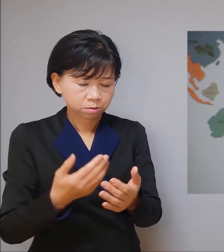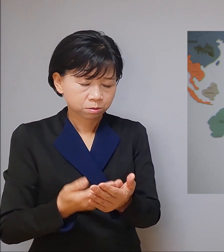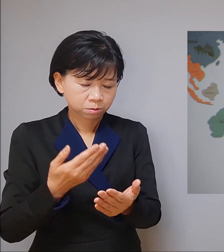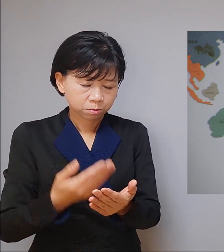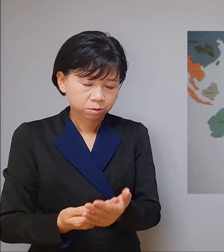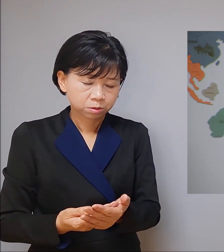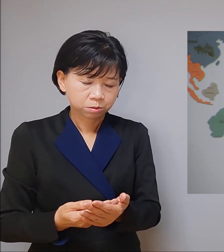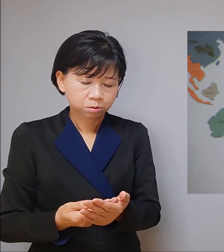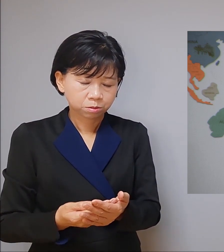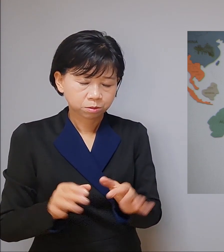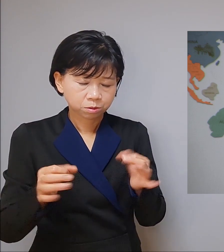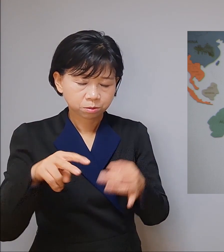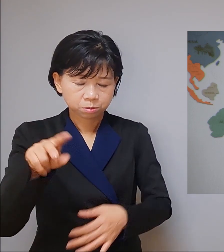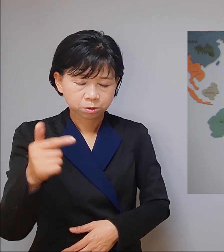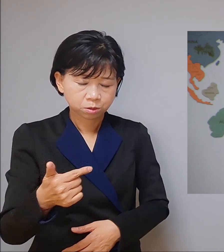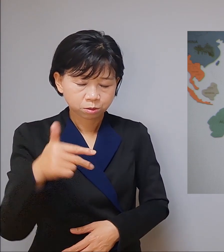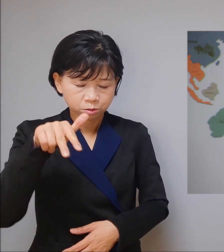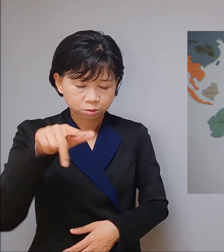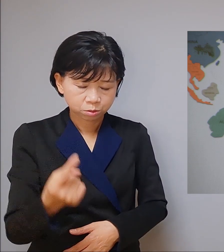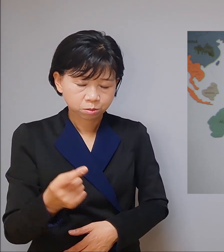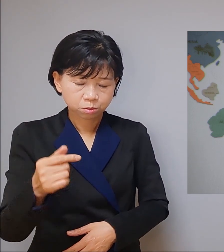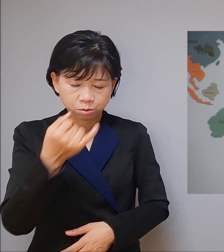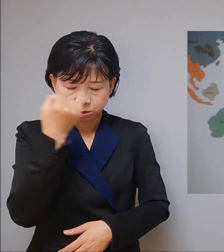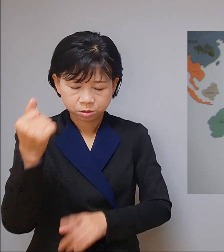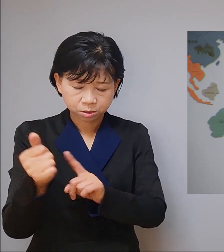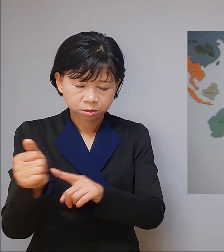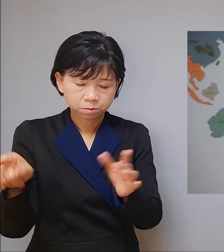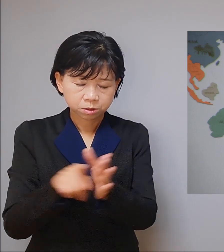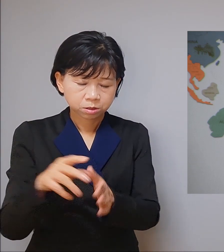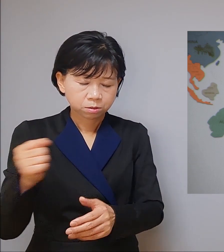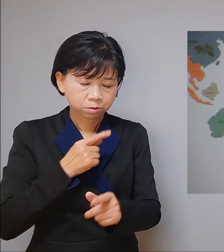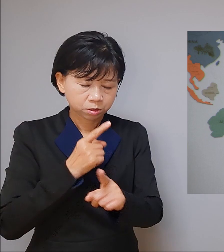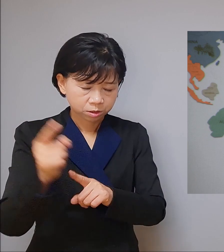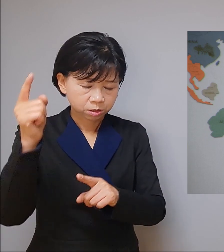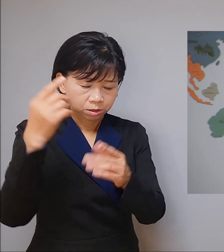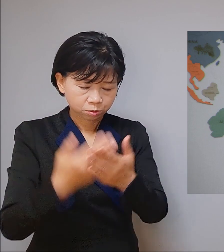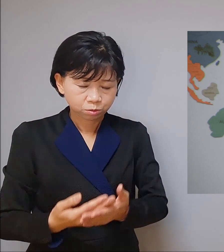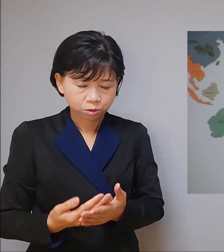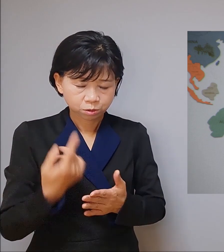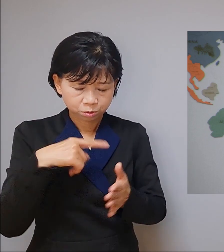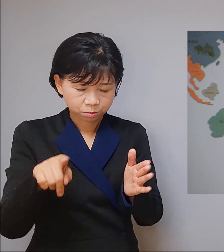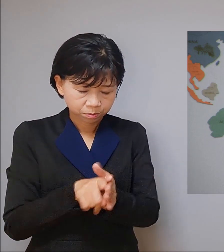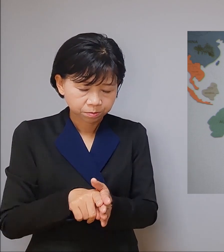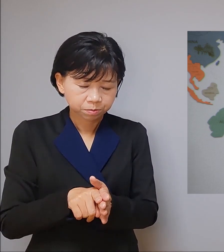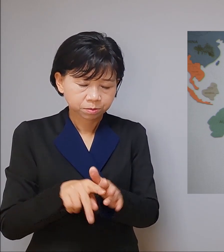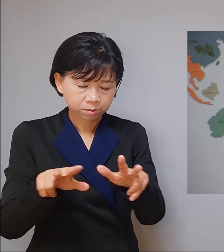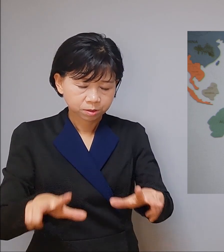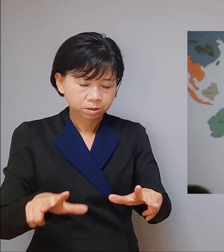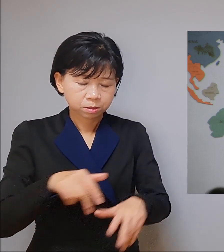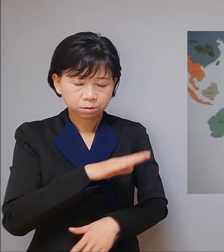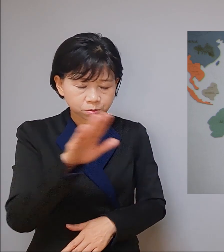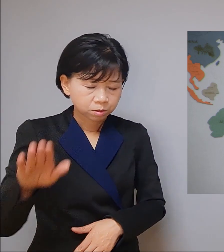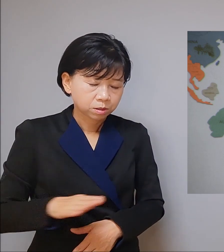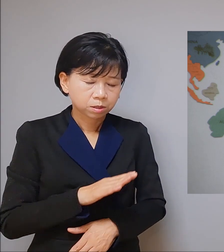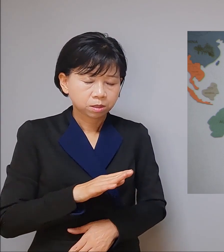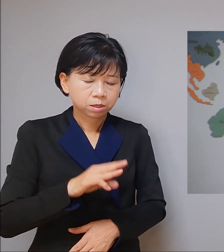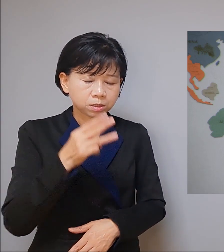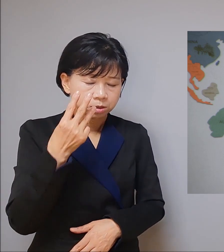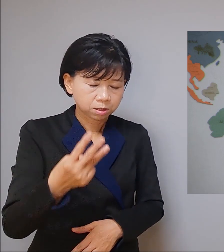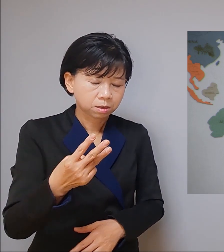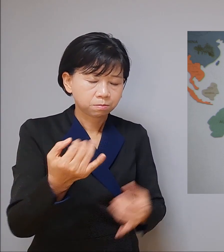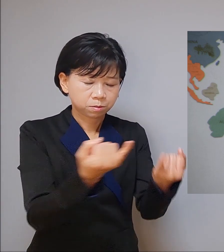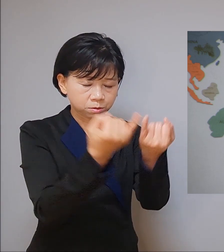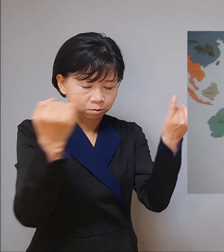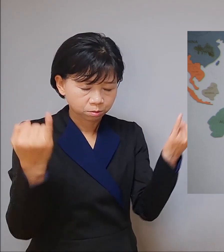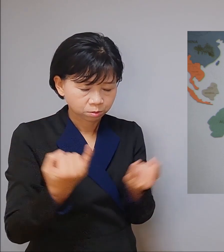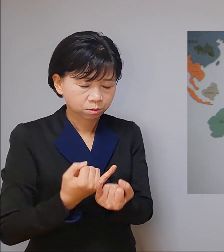우리 김선조 권사님 신앙으로 승리할 수 있도록 하나님 역사하여 주실 줄 믿습니다. 이 시간에 저희들이 삼려